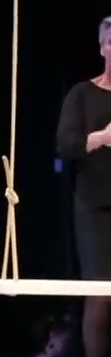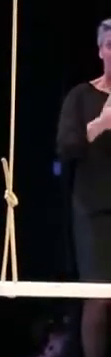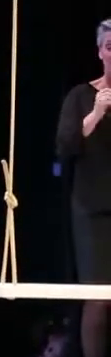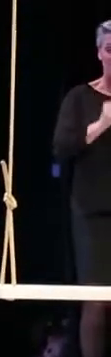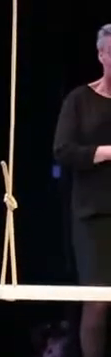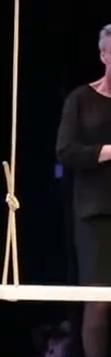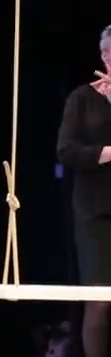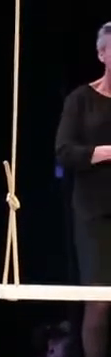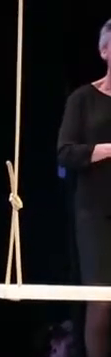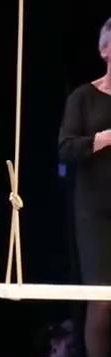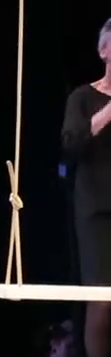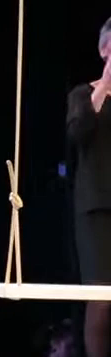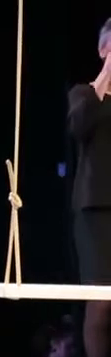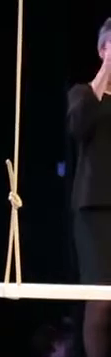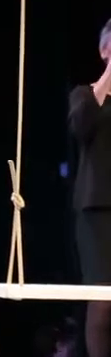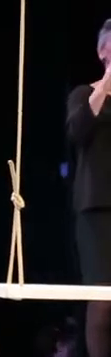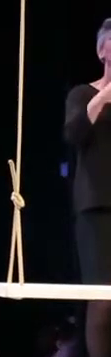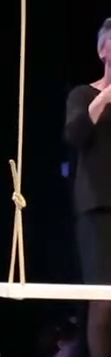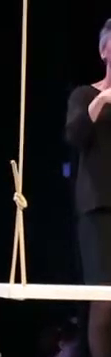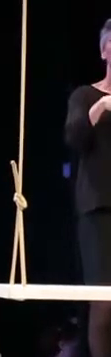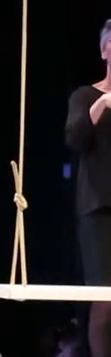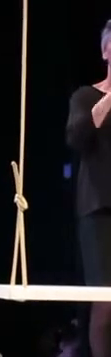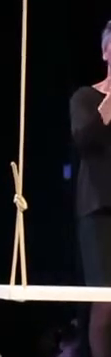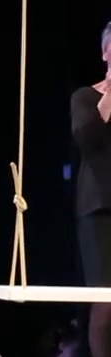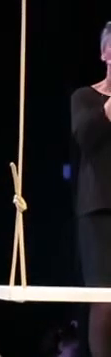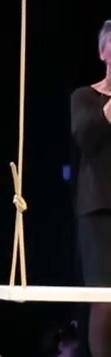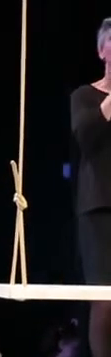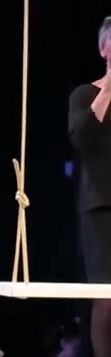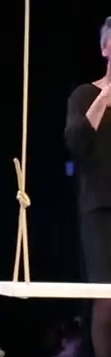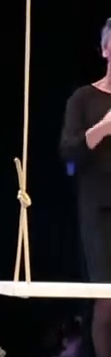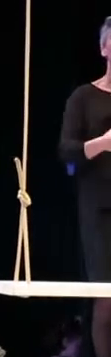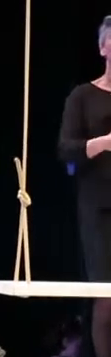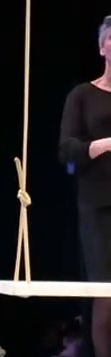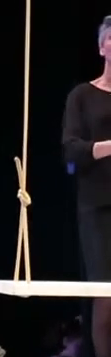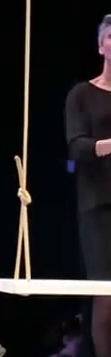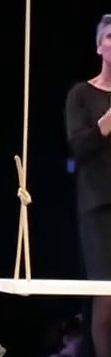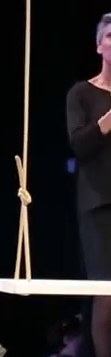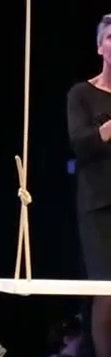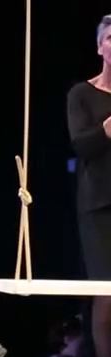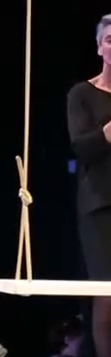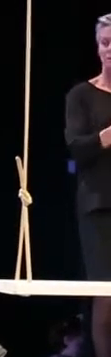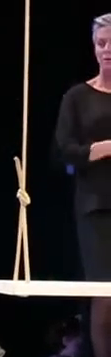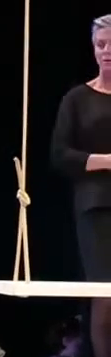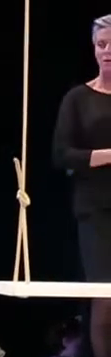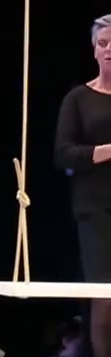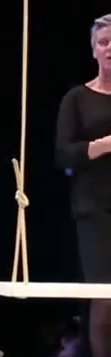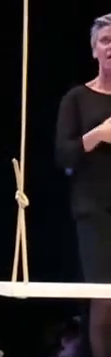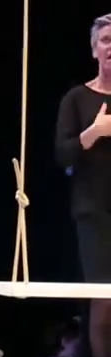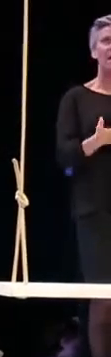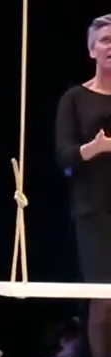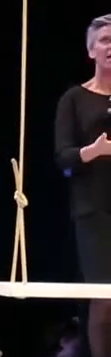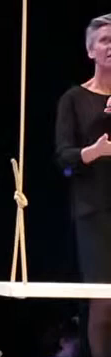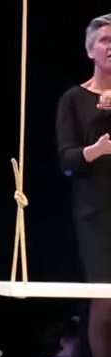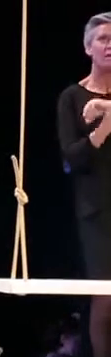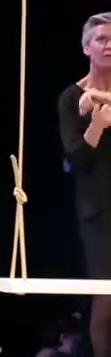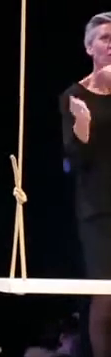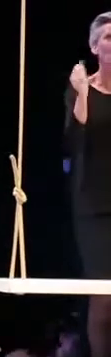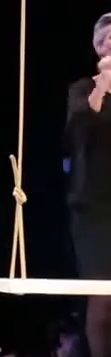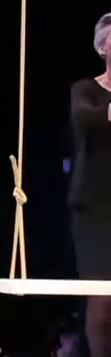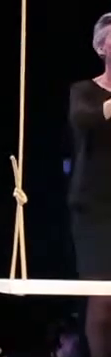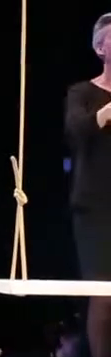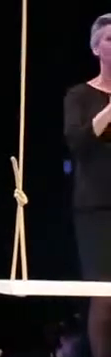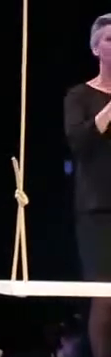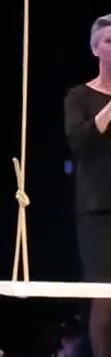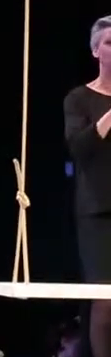visa politikerna att vi stödjer skarpa beslut. Och så pratar du om att det är en revolution, det är ett nytt system som ska komma till